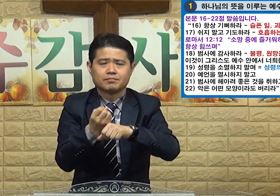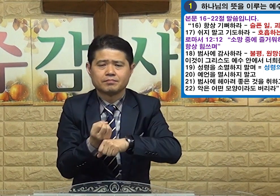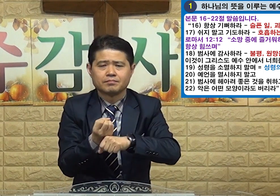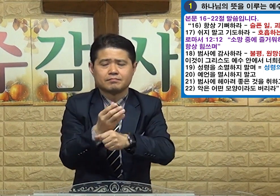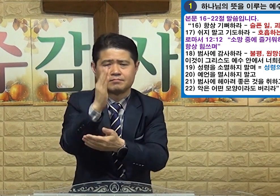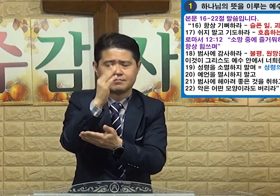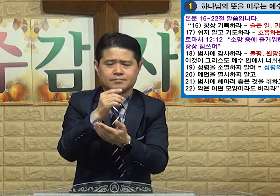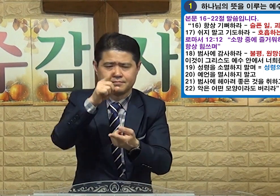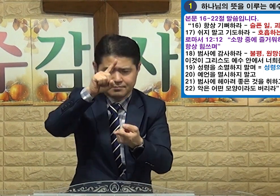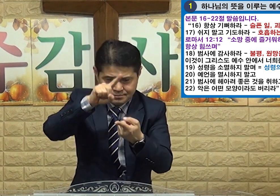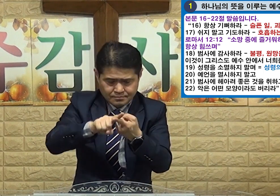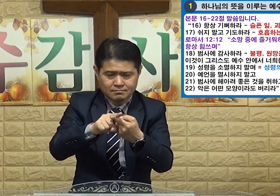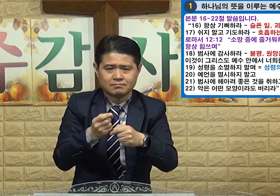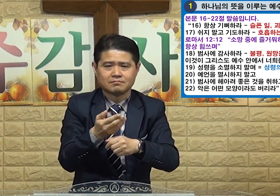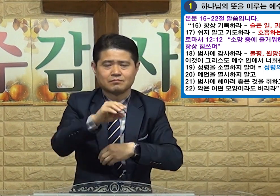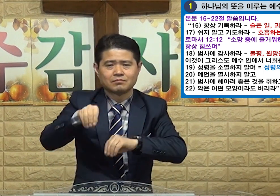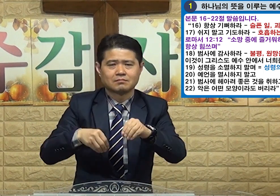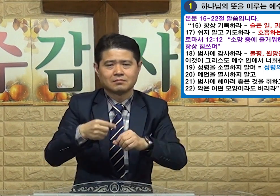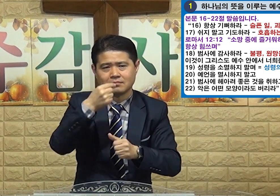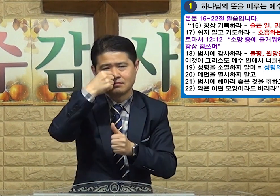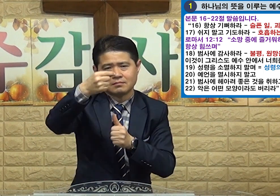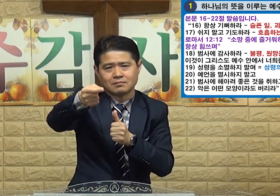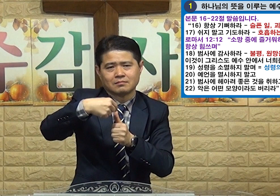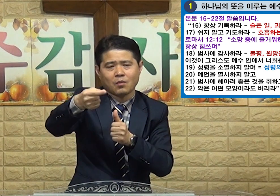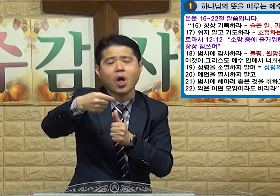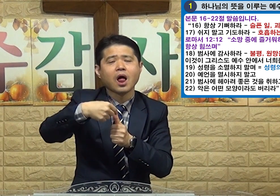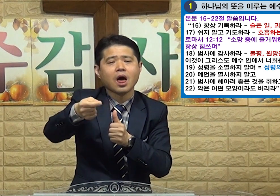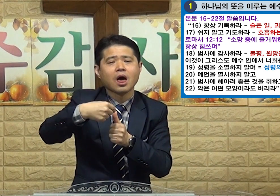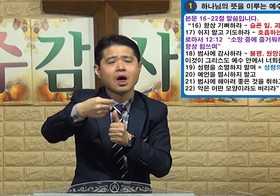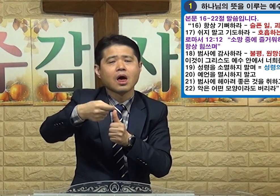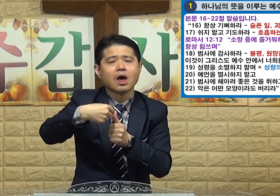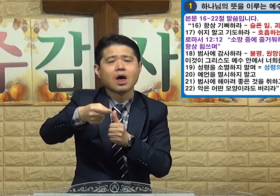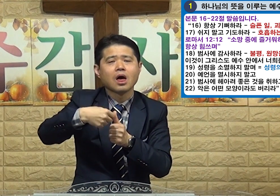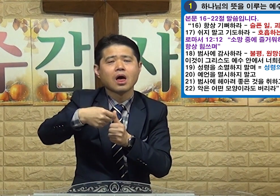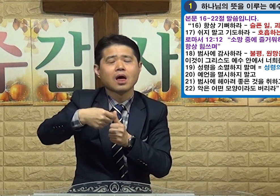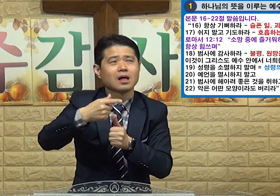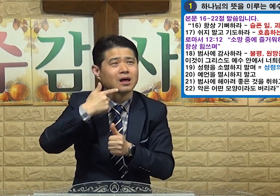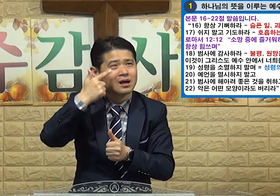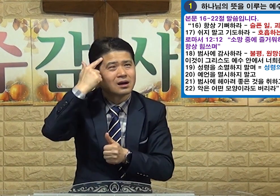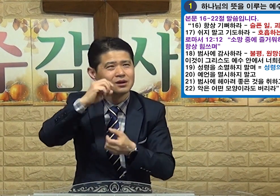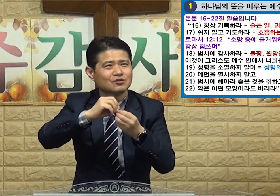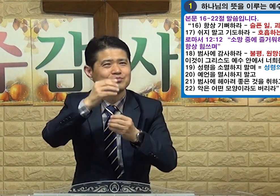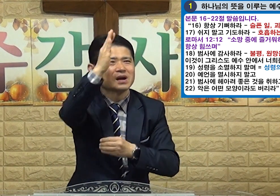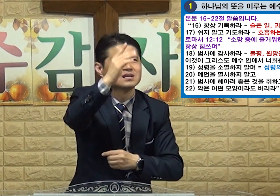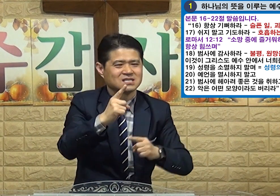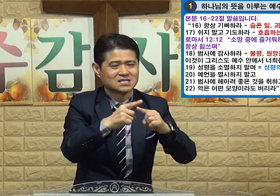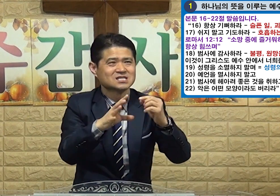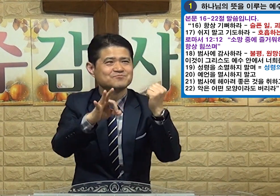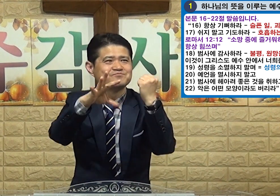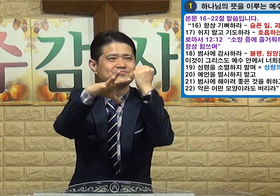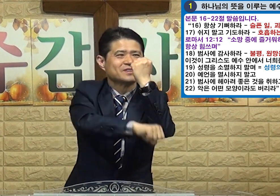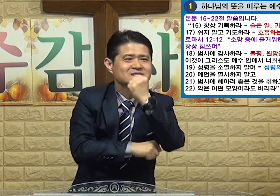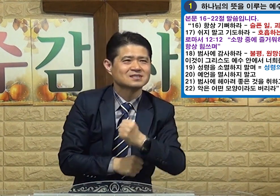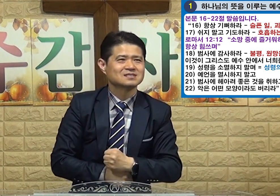목사님의 말씀이 하나님의 말씀을 그대로 전하고 있습니다. 그렇지만 오히려 목사들을 욕하는 경우가 있습니다.